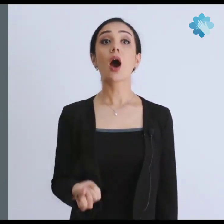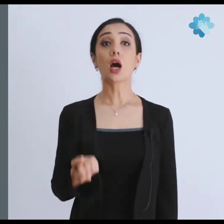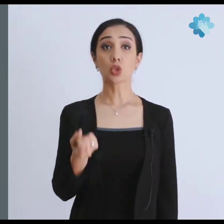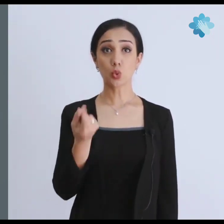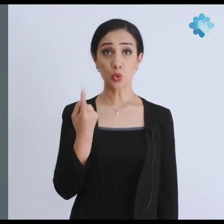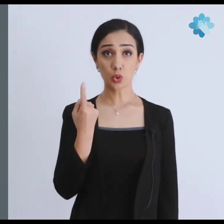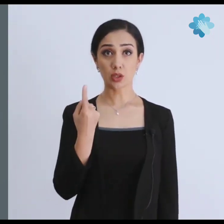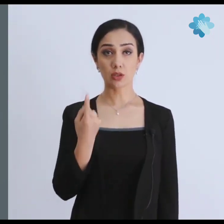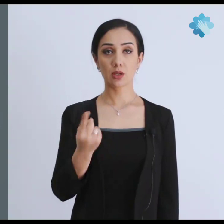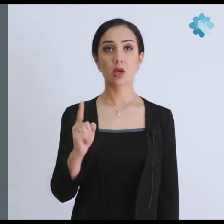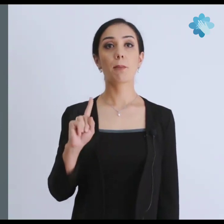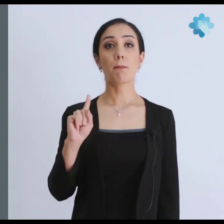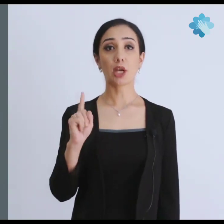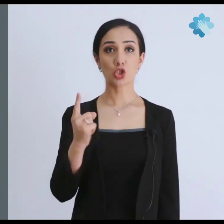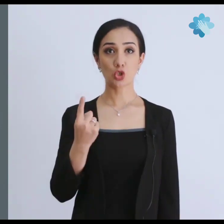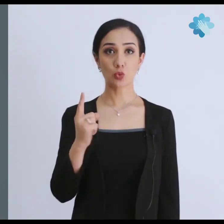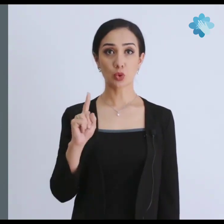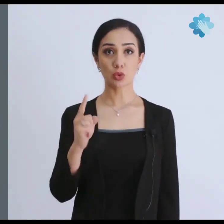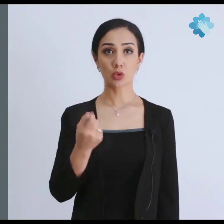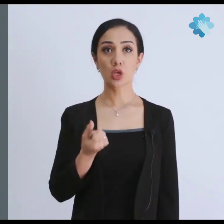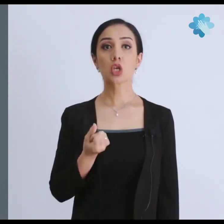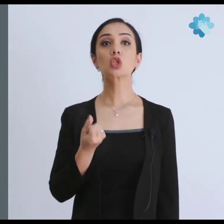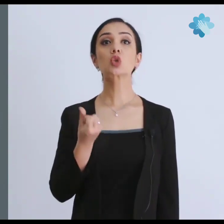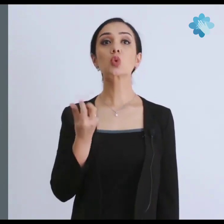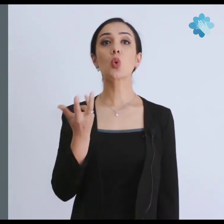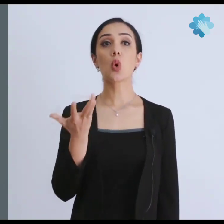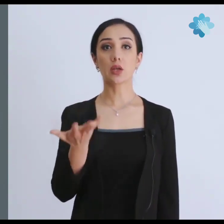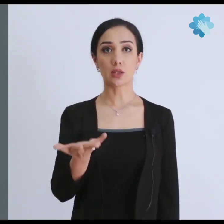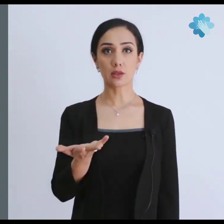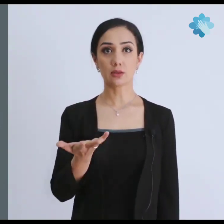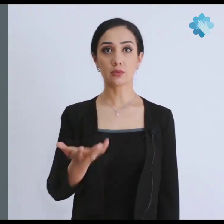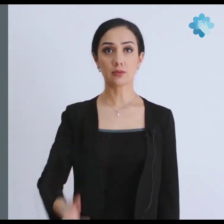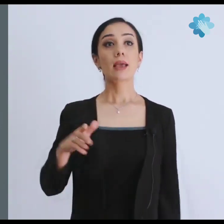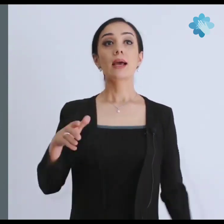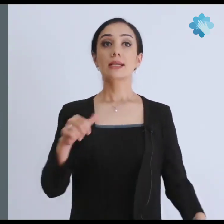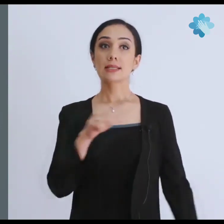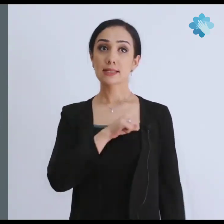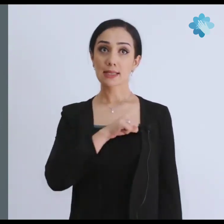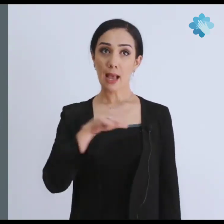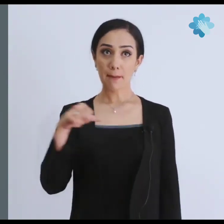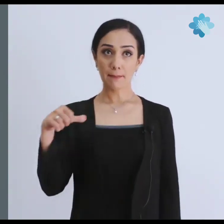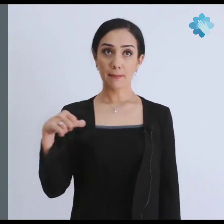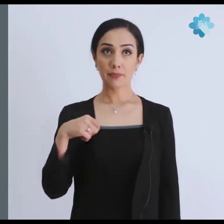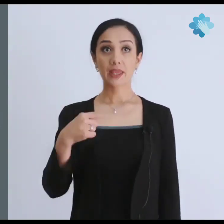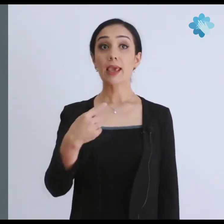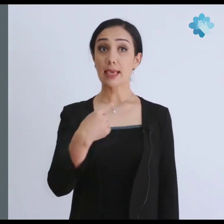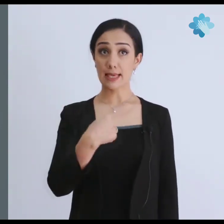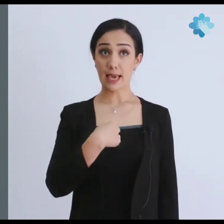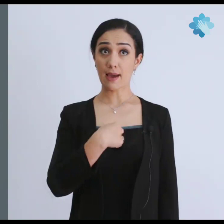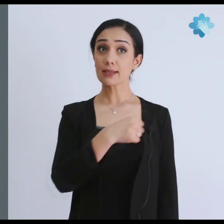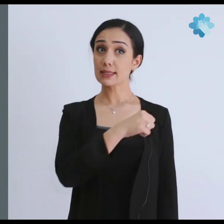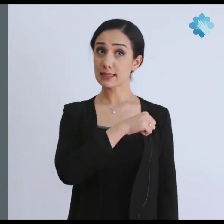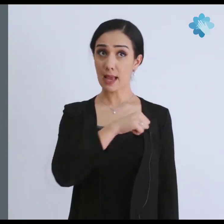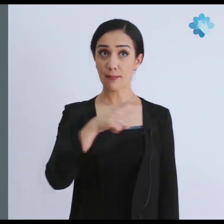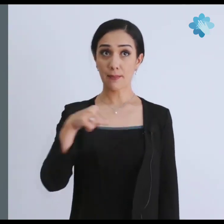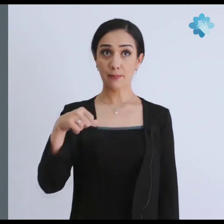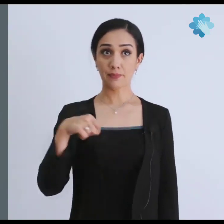откуда почему сколько сам я сам